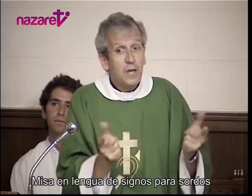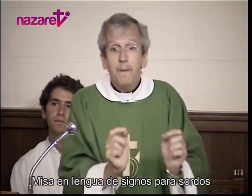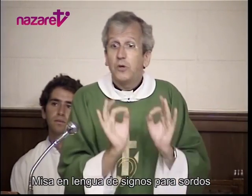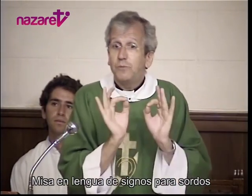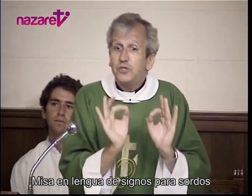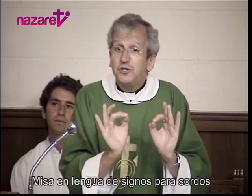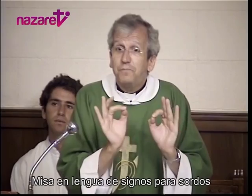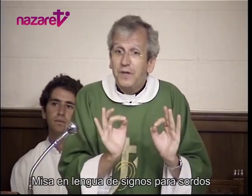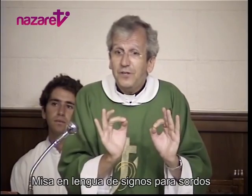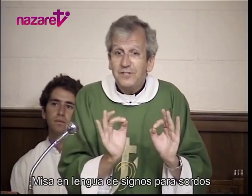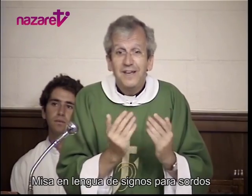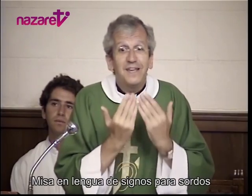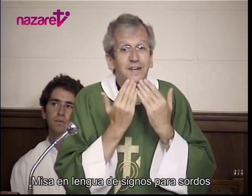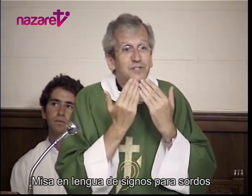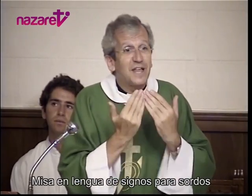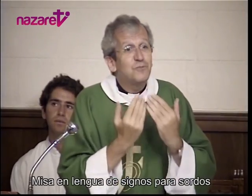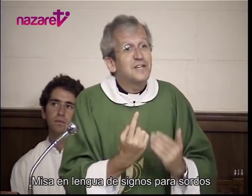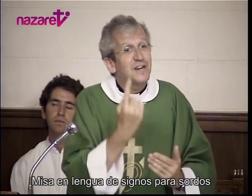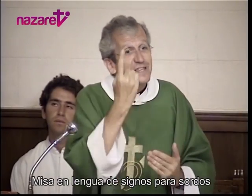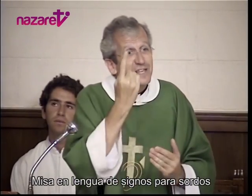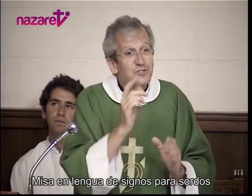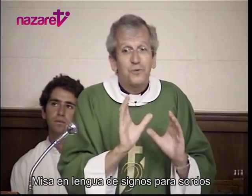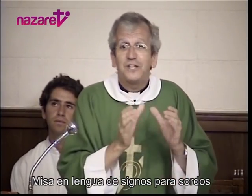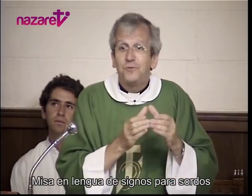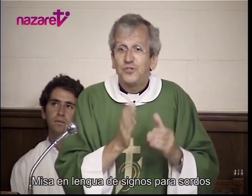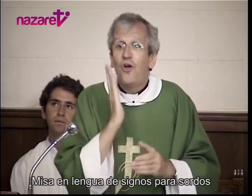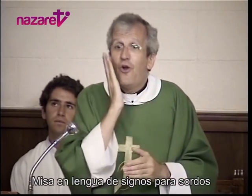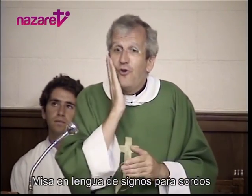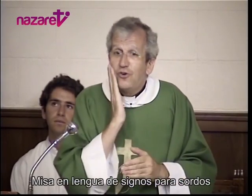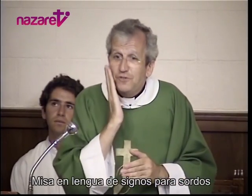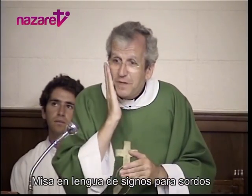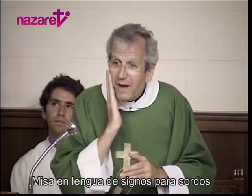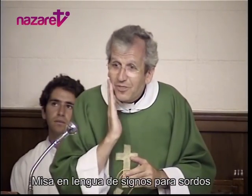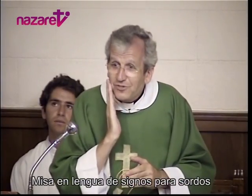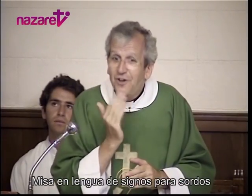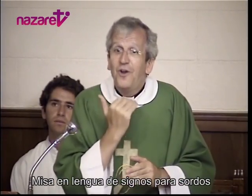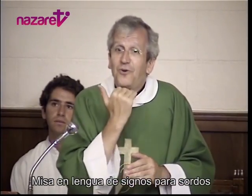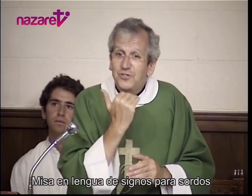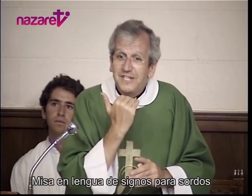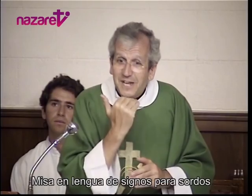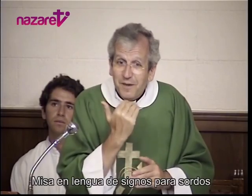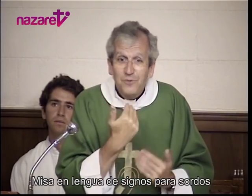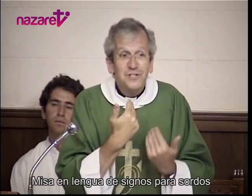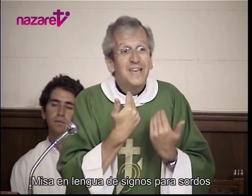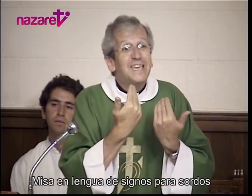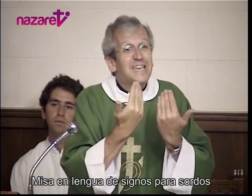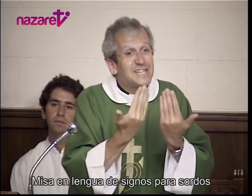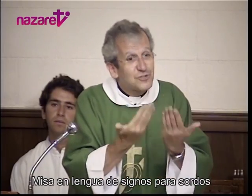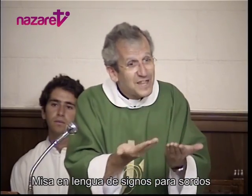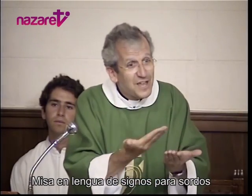pero somos esos poquitos que tenemos que dar muchas gracias a Dios porque somos los mimados, los que sabemos y que se nos ha dado y se